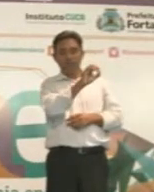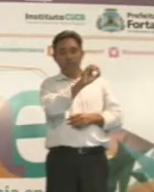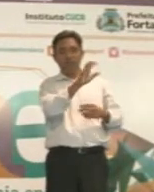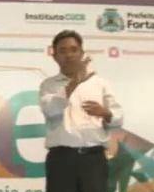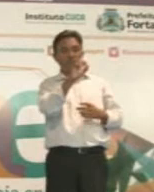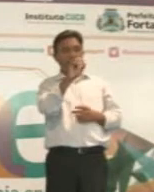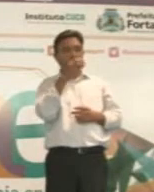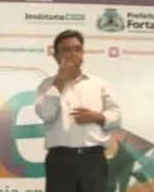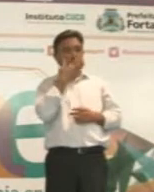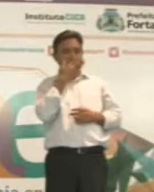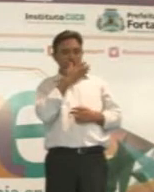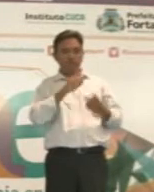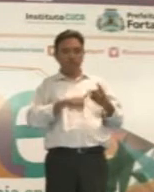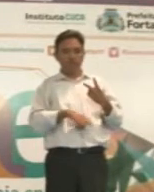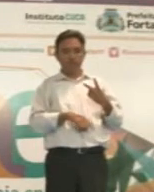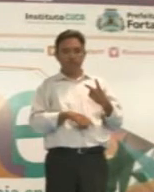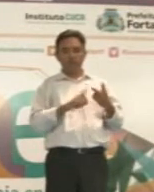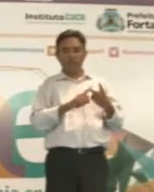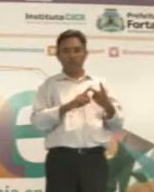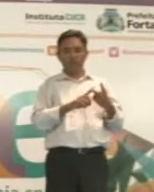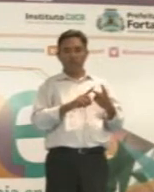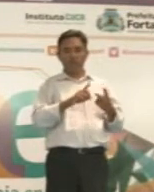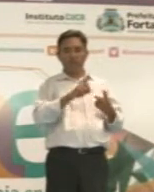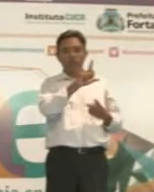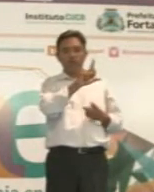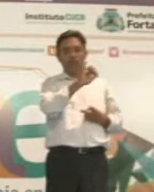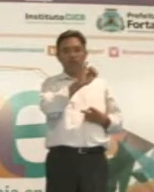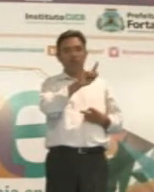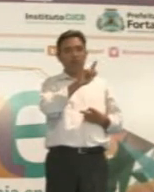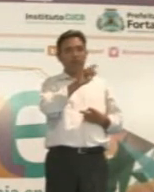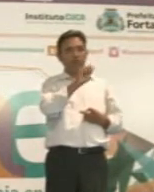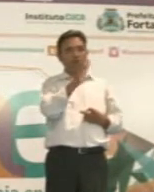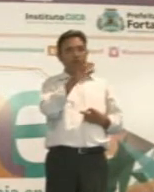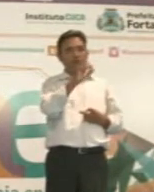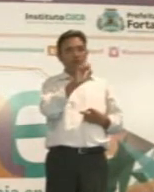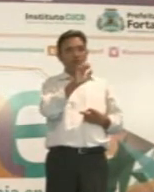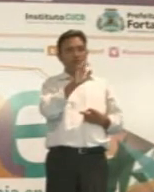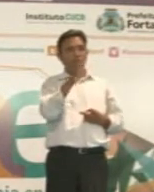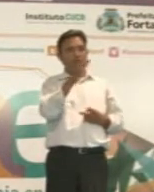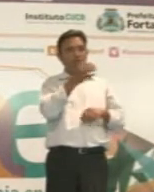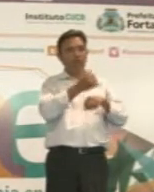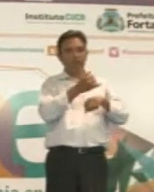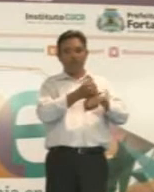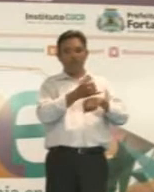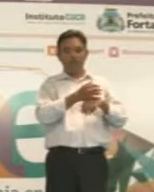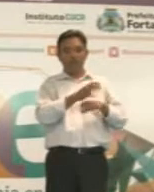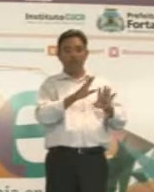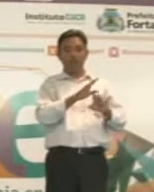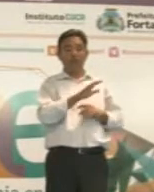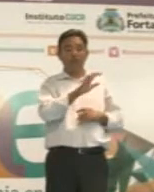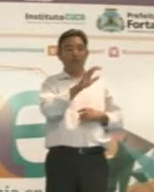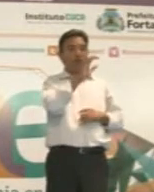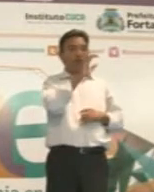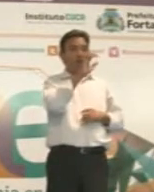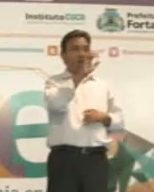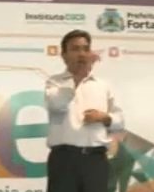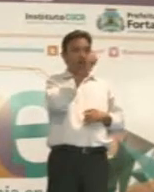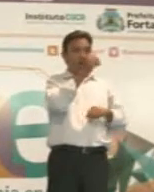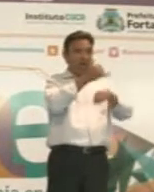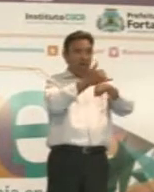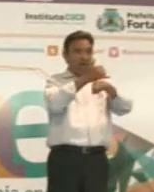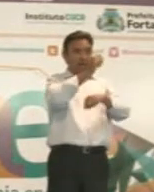de ferro com teor de 0,3, ele vem isso aí, ó. Então o aço doce, ele tem